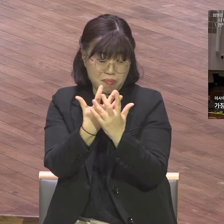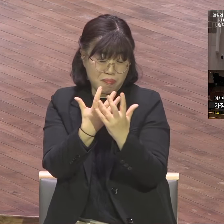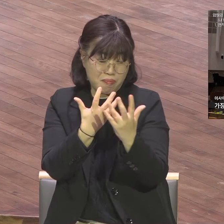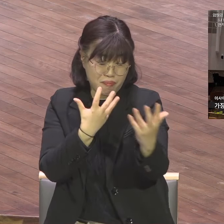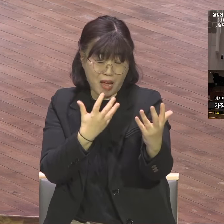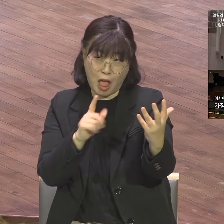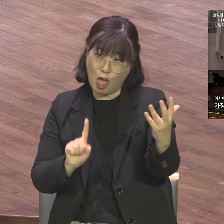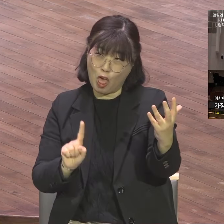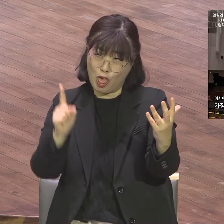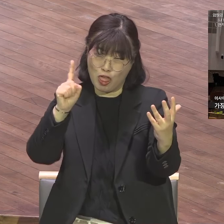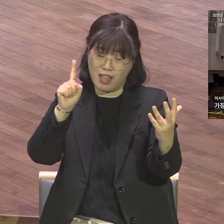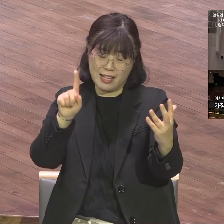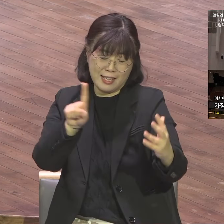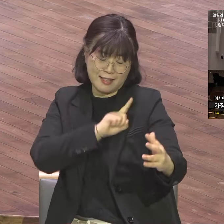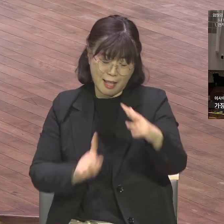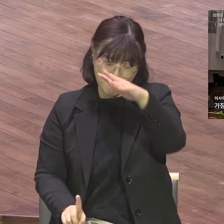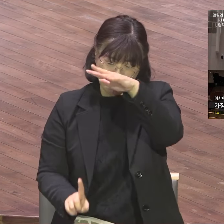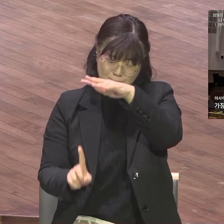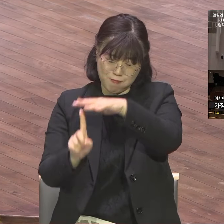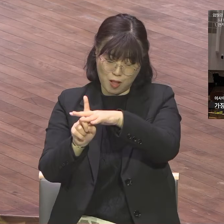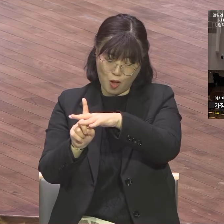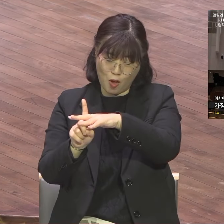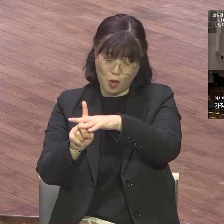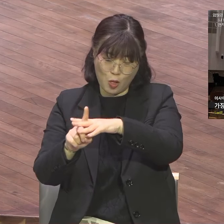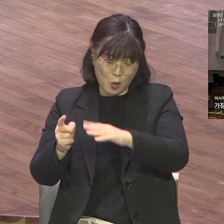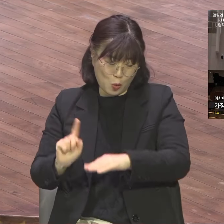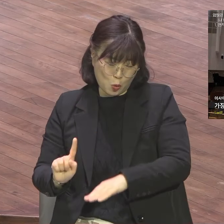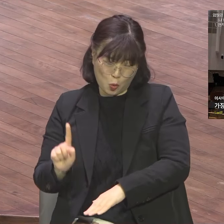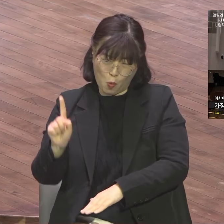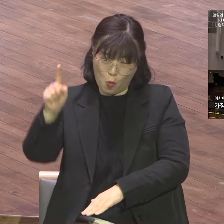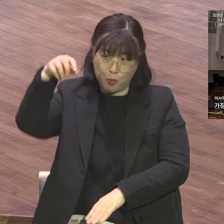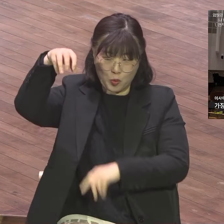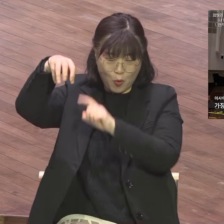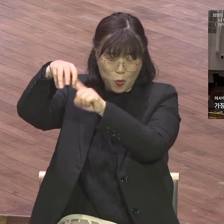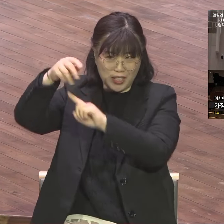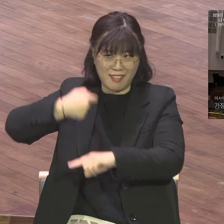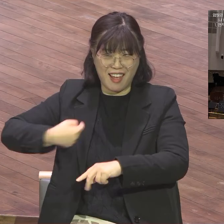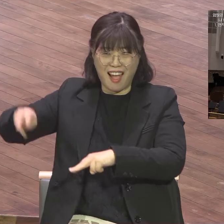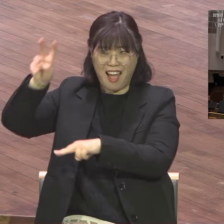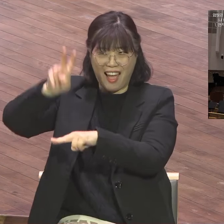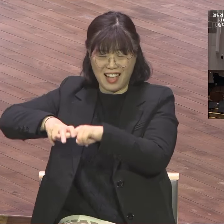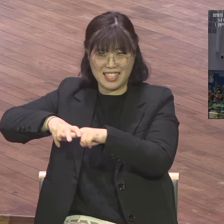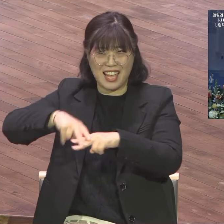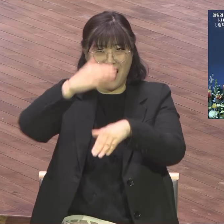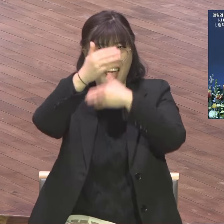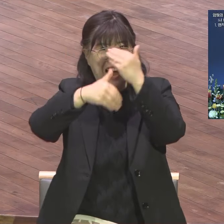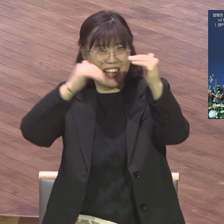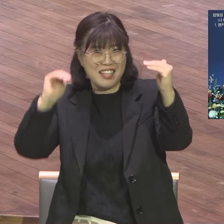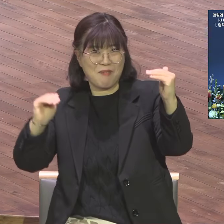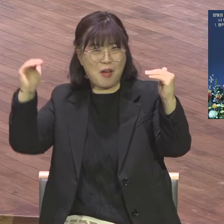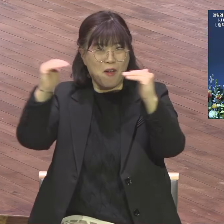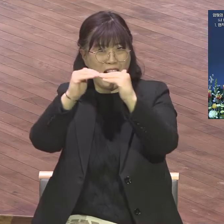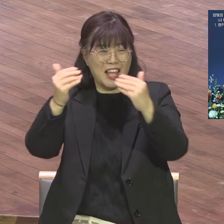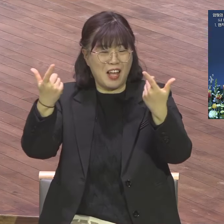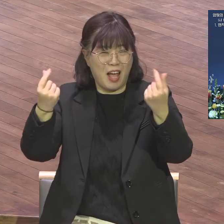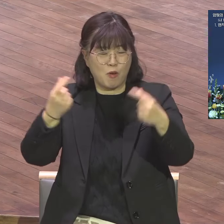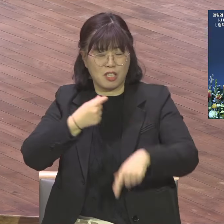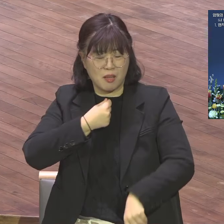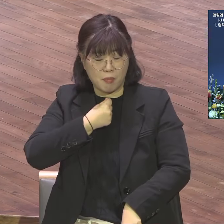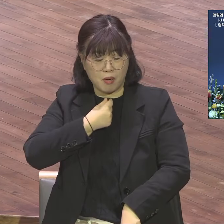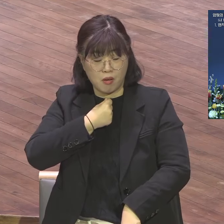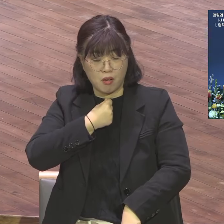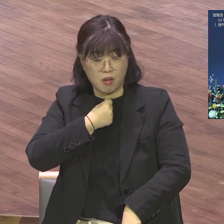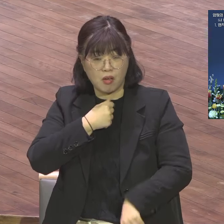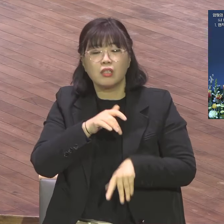가장 높은 구름에 올라가 지극히 높은 자와 같아지리라. 이 천사장이 타락할 때